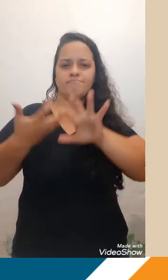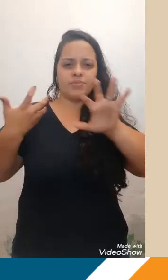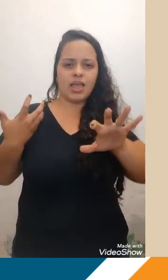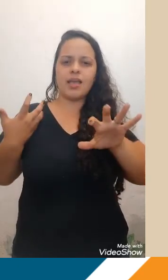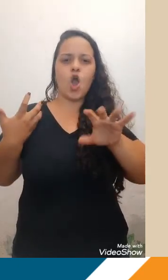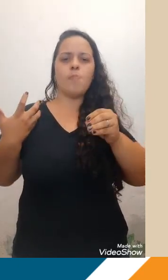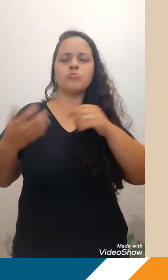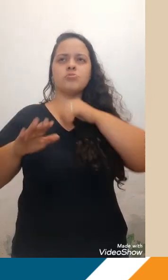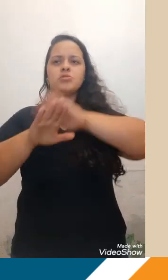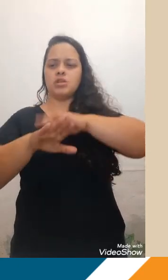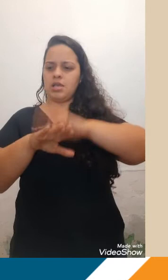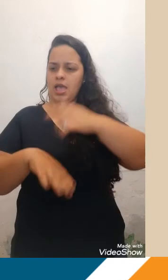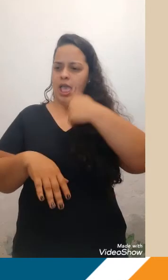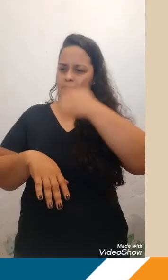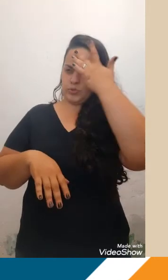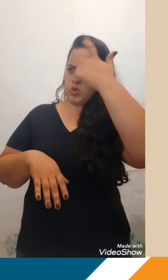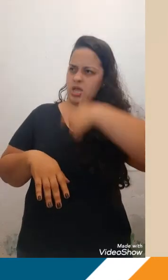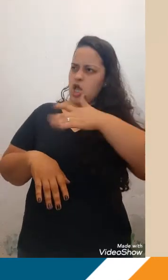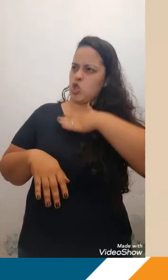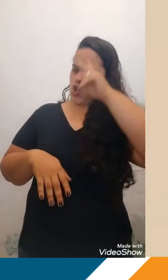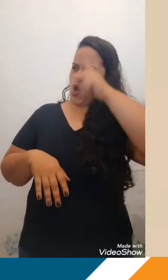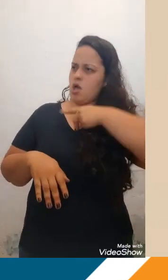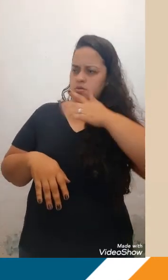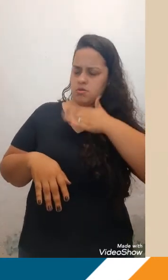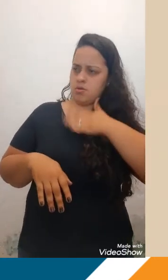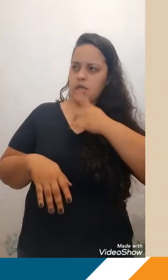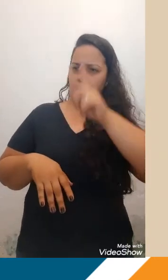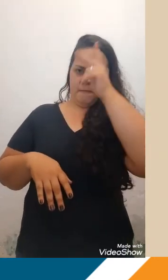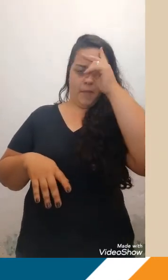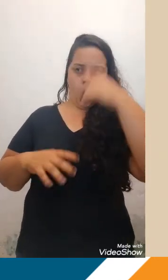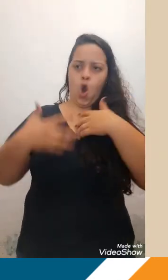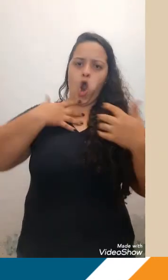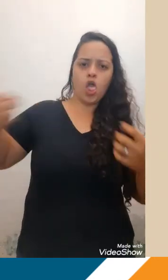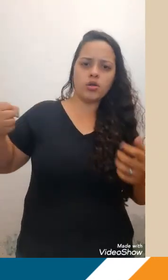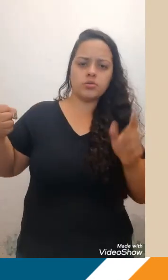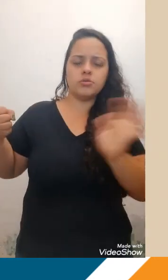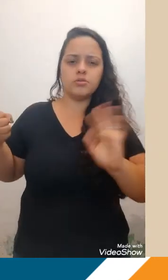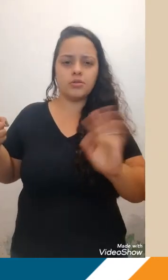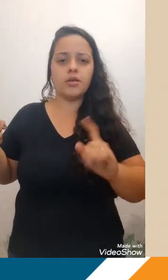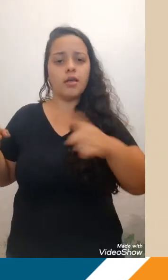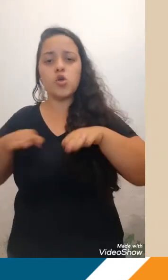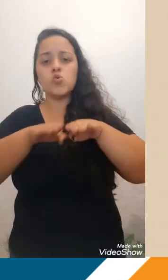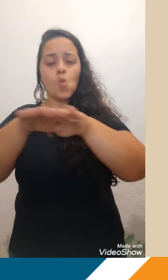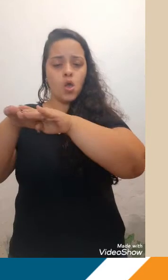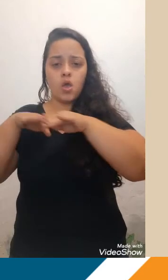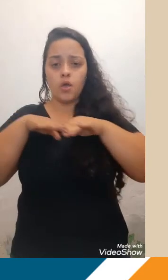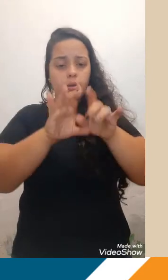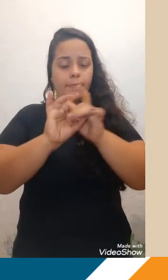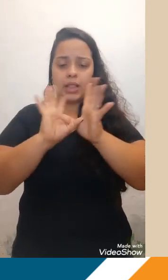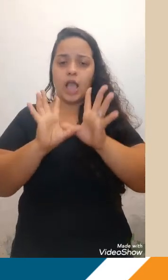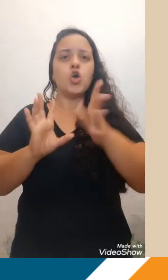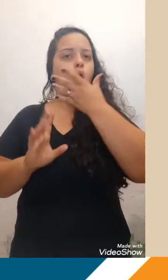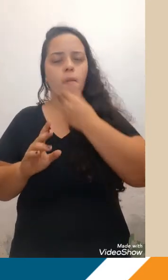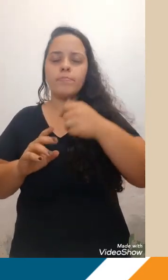das noções de posse e de propriedade, promovendo uma liberdade universal para todos e todas,